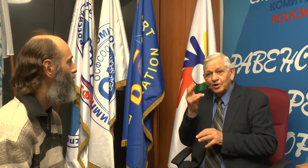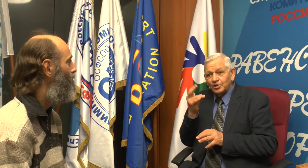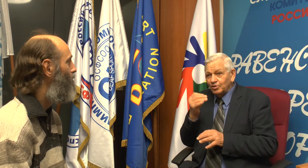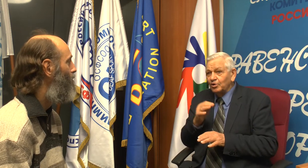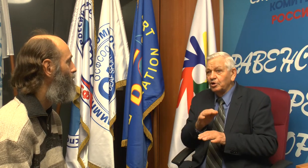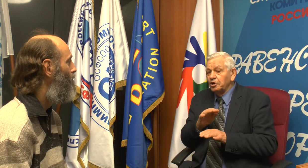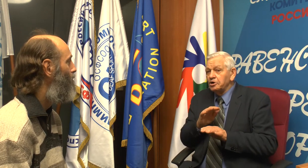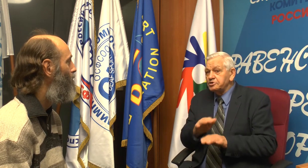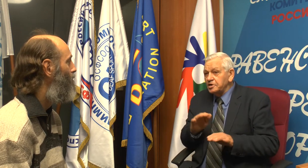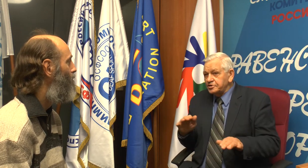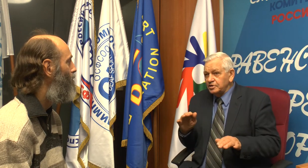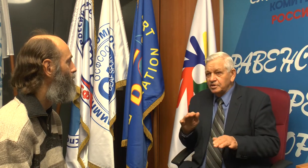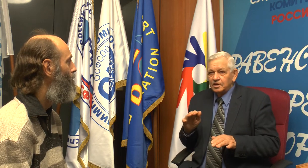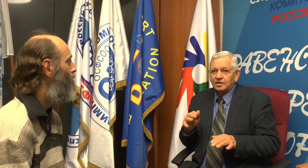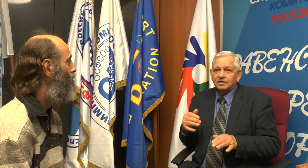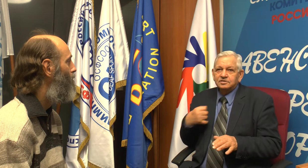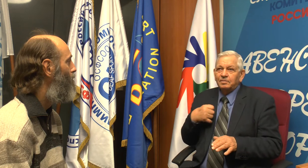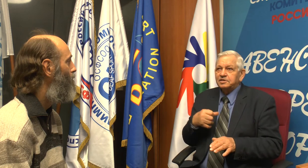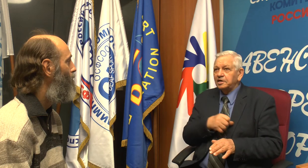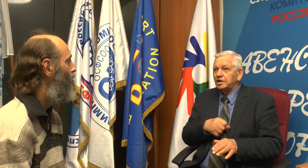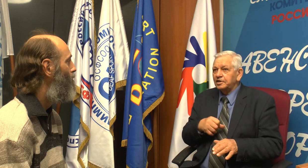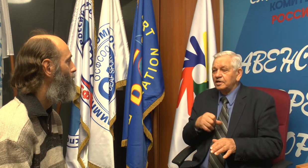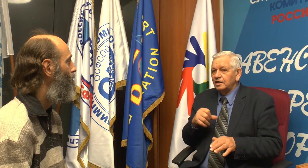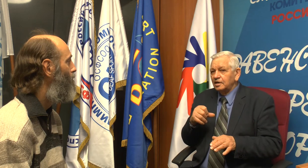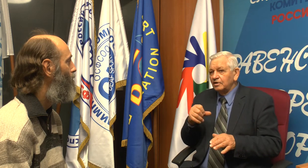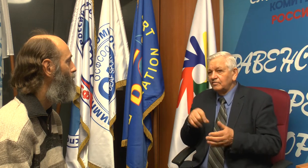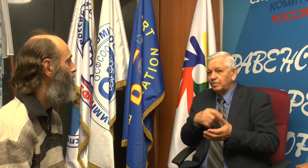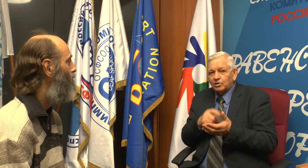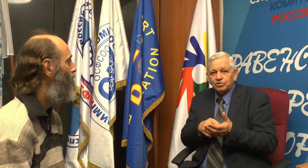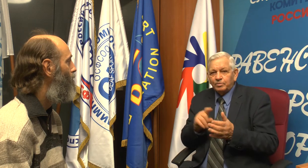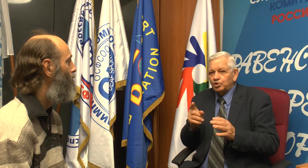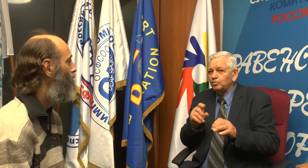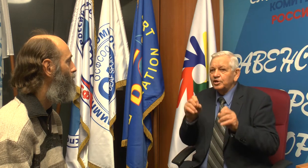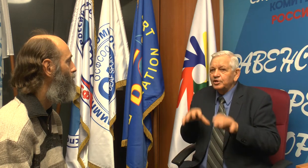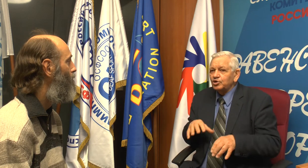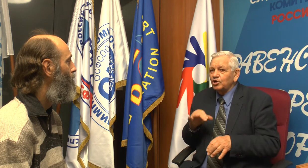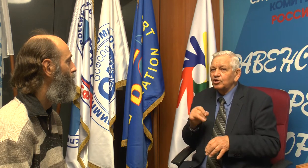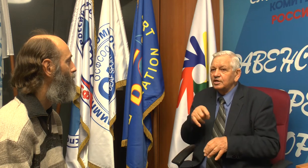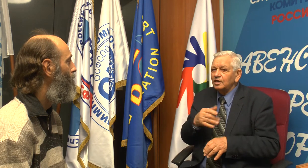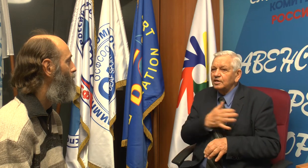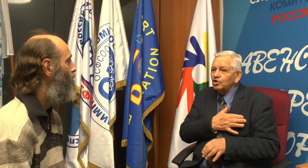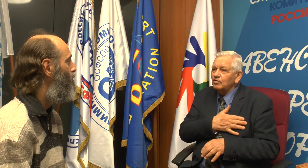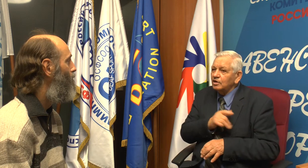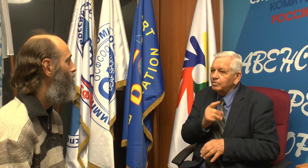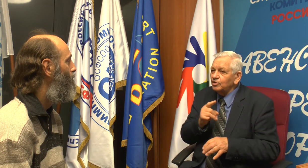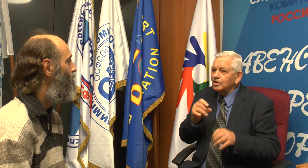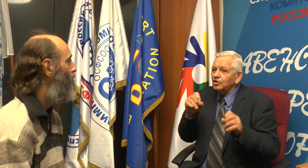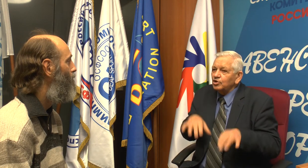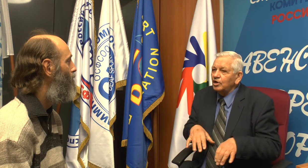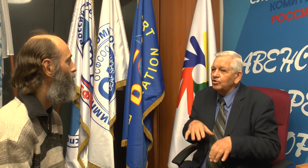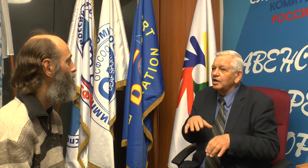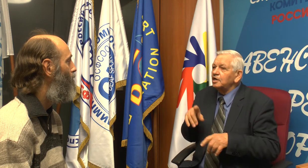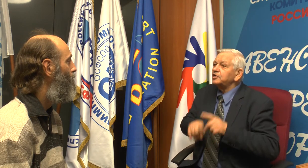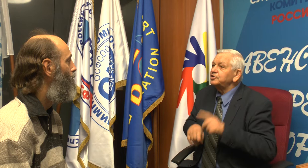вспоминать, но дети, самостоятельные вопросы почему-то не решают. Да, нашего ребенка решают